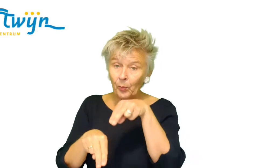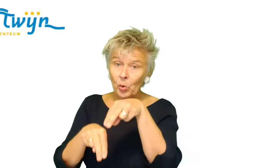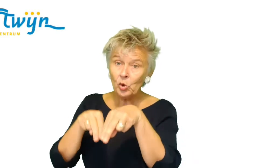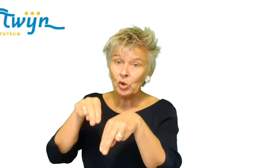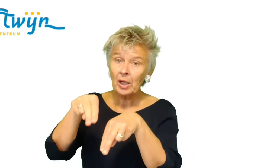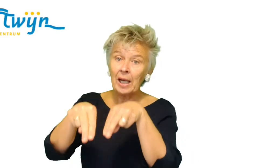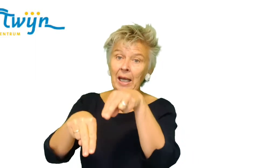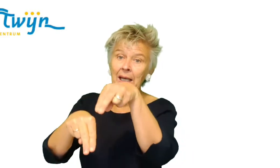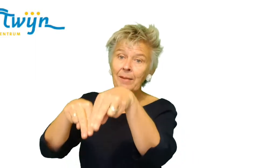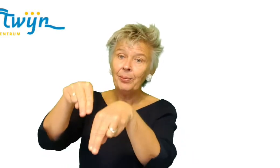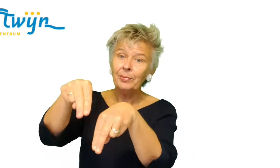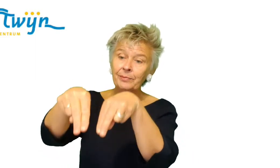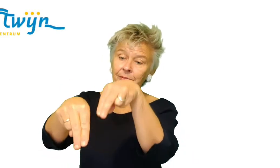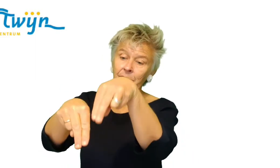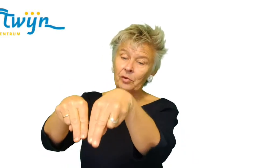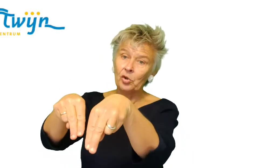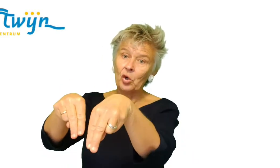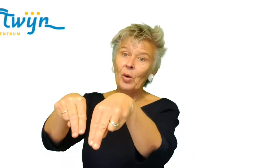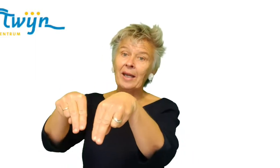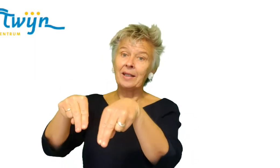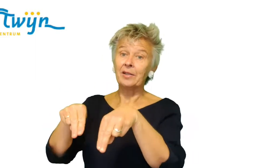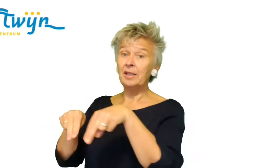poes liep, zo laat je dat zien, hè?